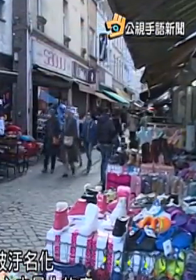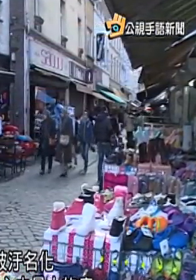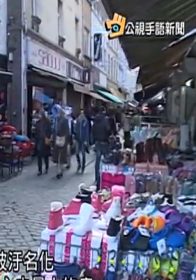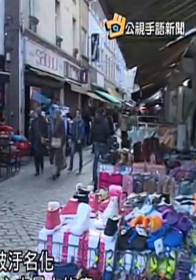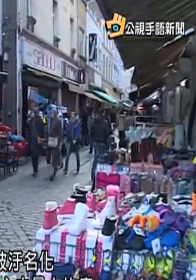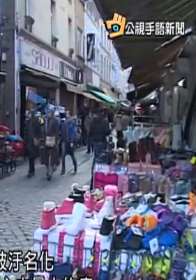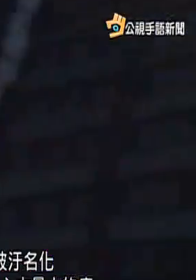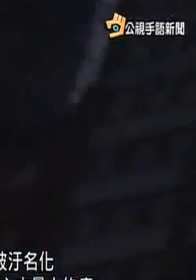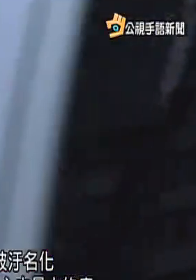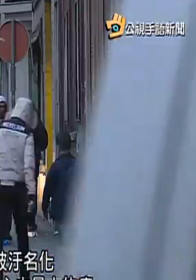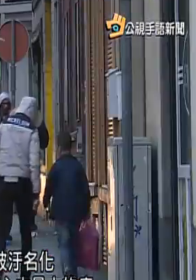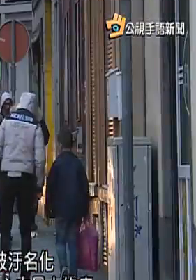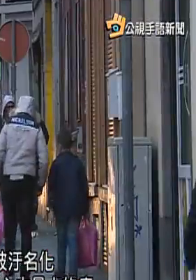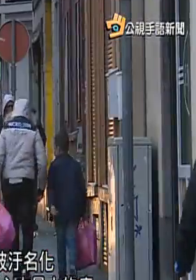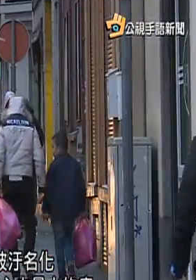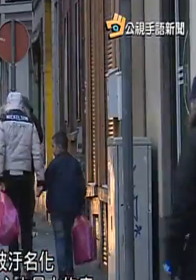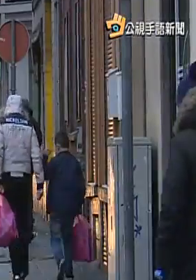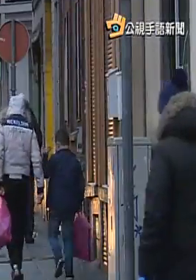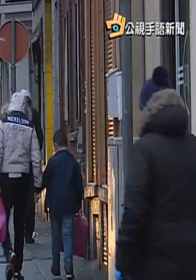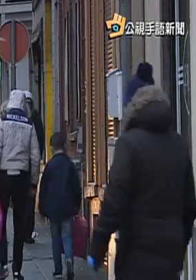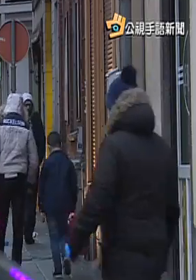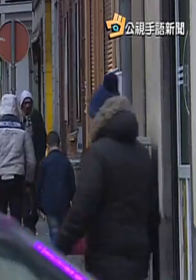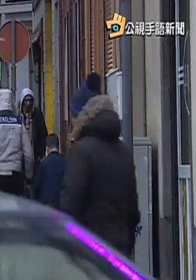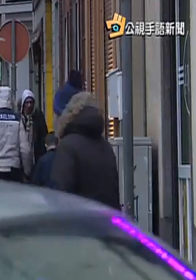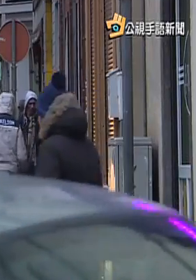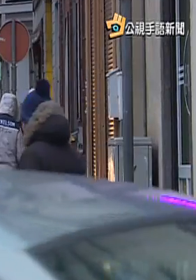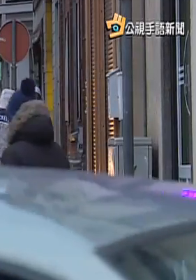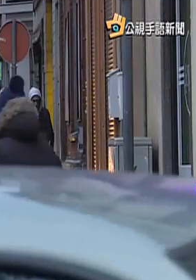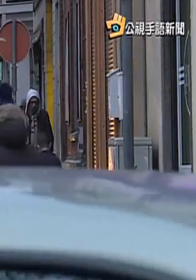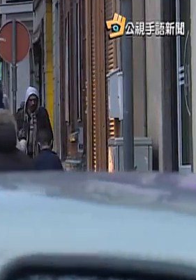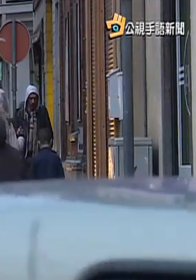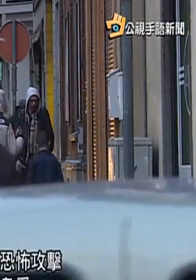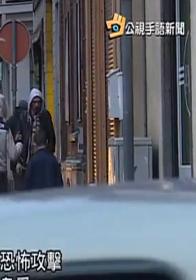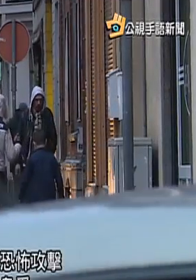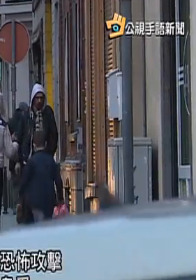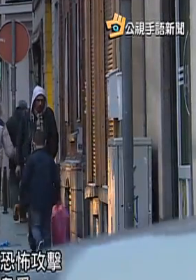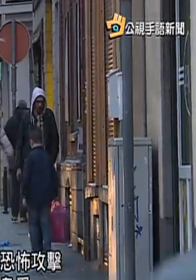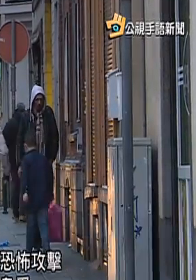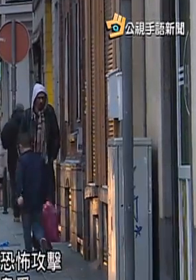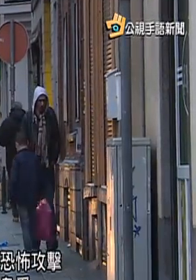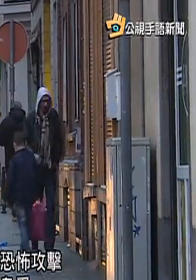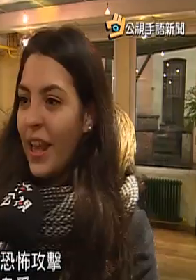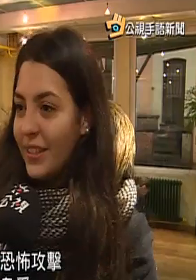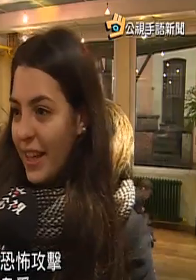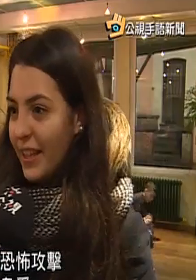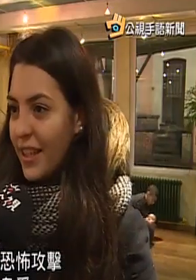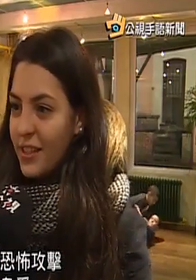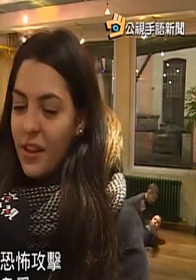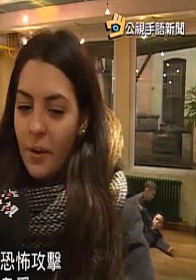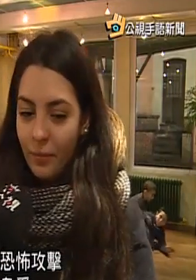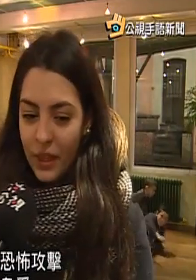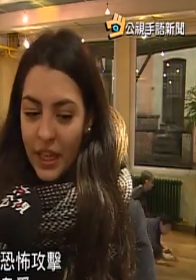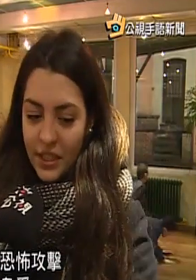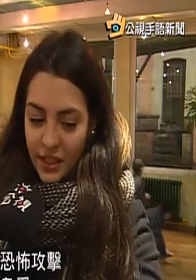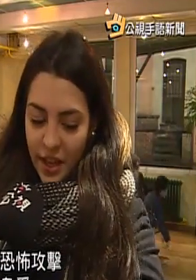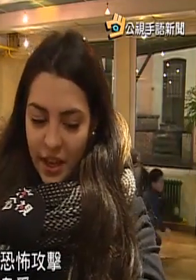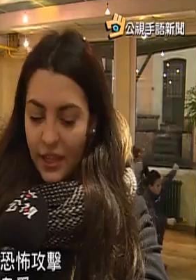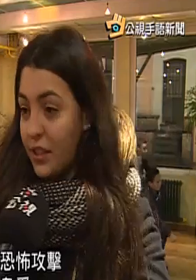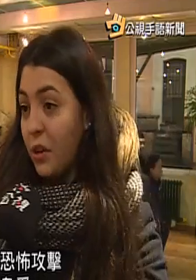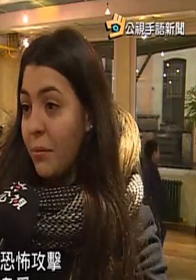居民心中最大的痛。 But everybody in the world must feel attacked, because it's human